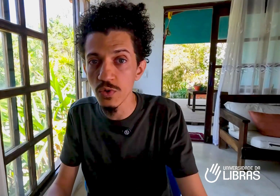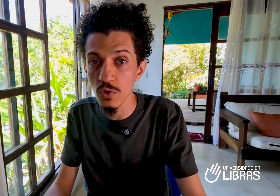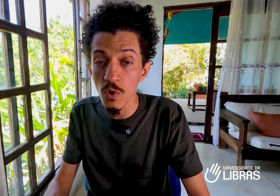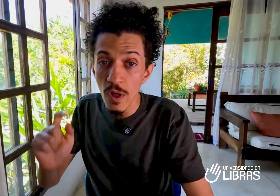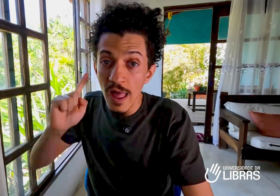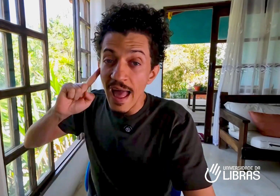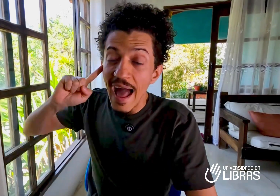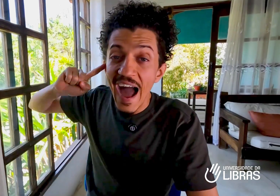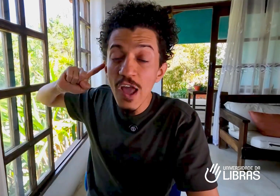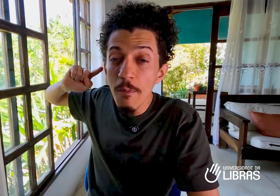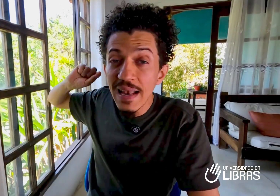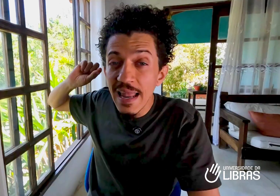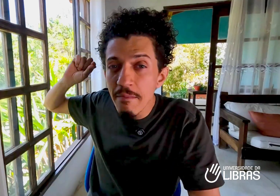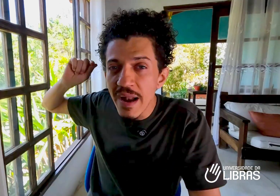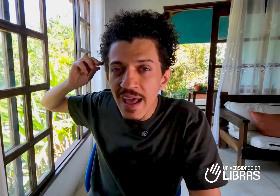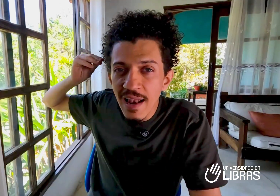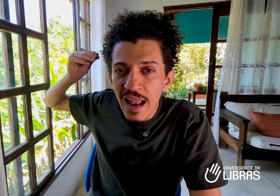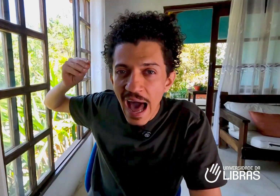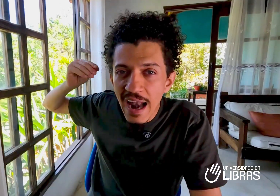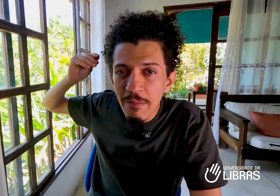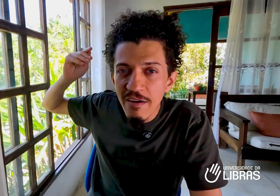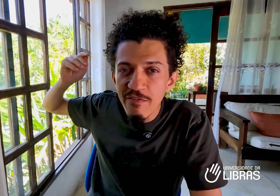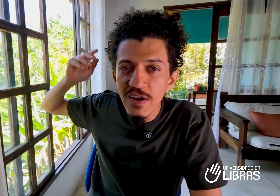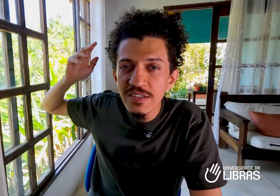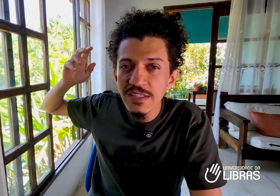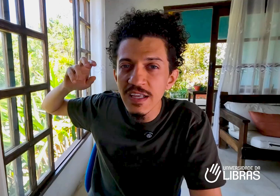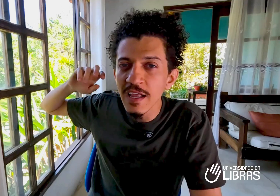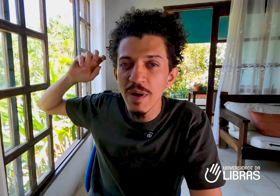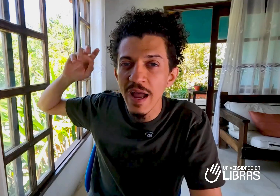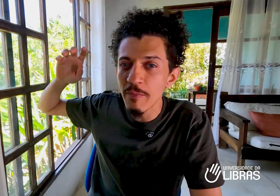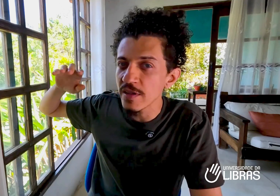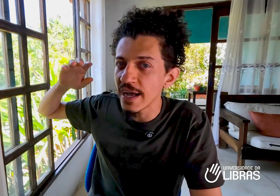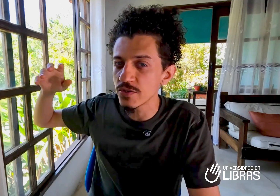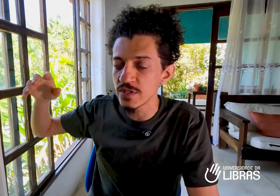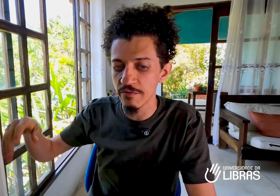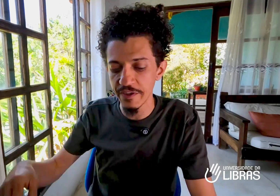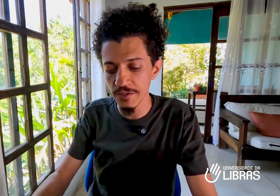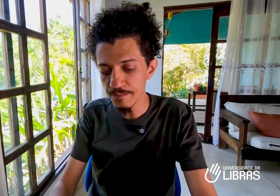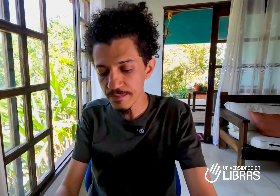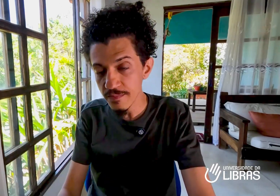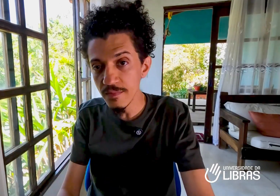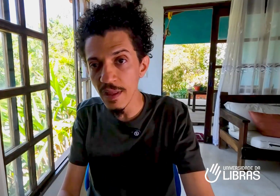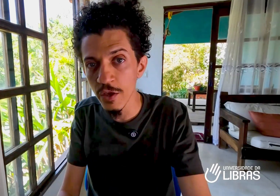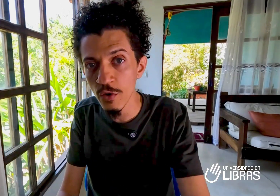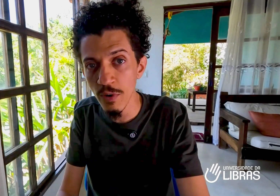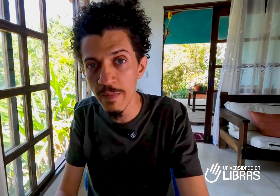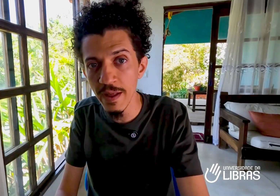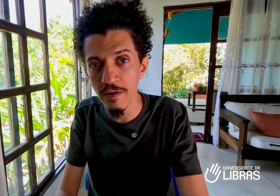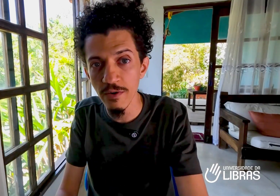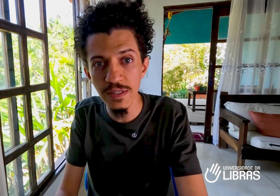socorro. Aí eu me lembrei lá na minha voz, assim, de uma reportagem que eu tinha visto, em que um bobeiro falou assim,